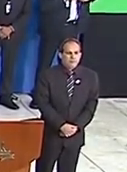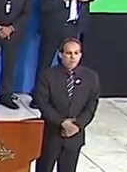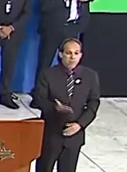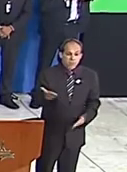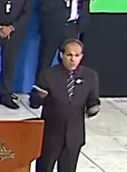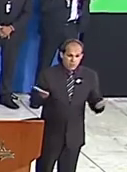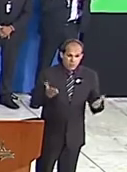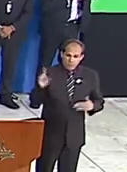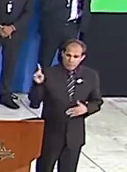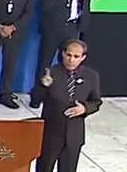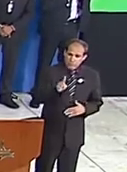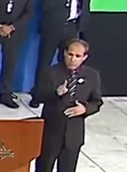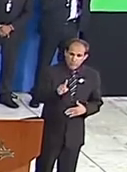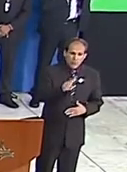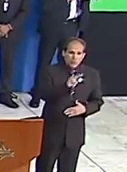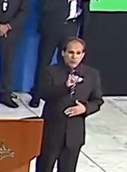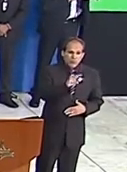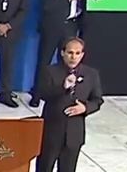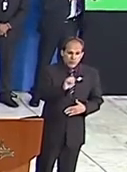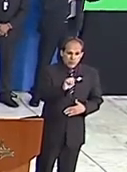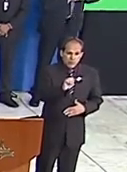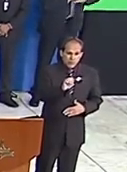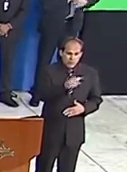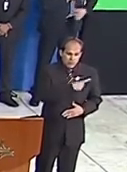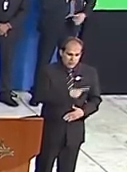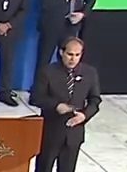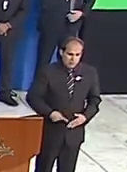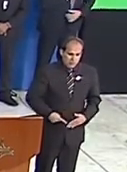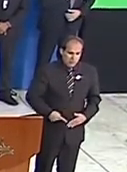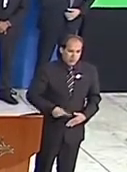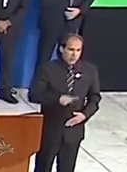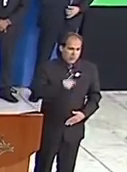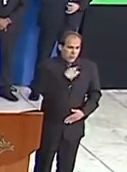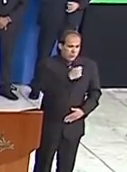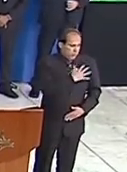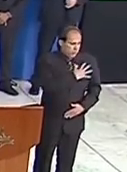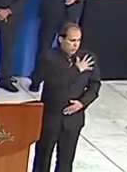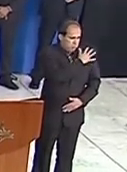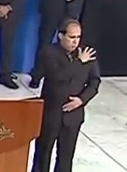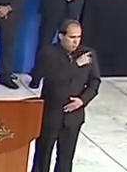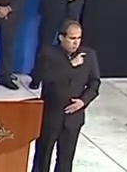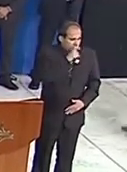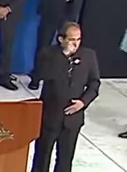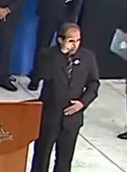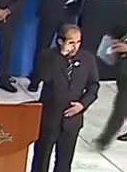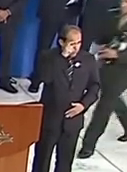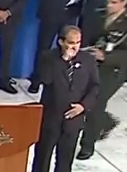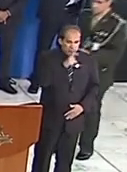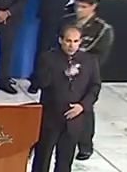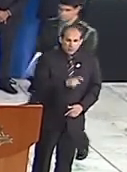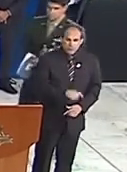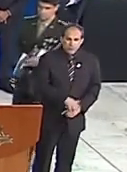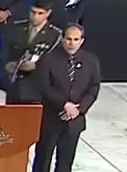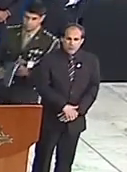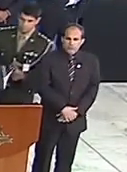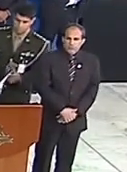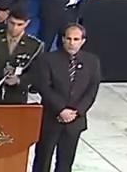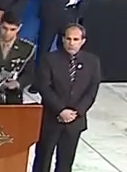Ouviremos agora as palavras do vice-presidente da República, Antônio Hamilton Martins Mourão.